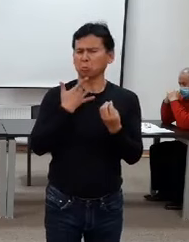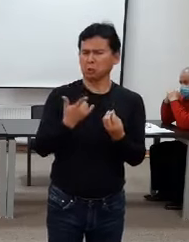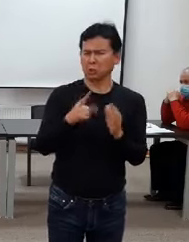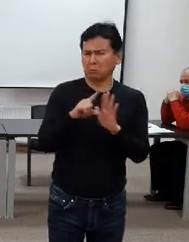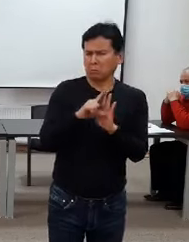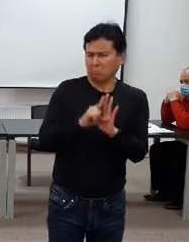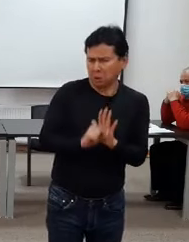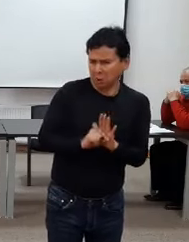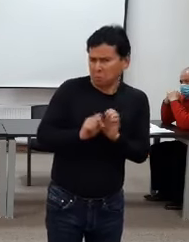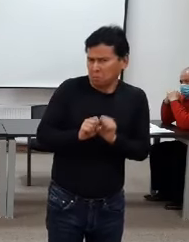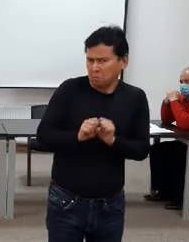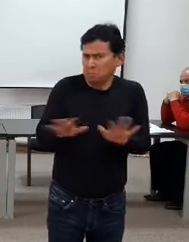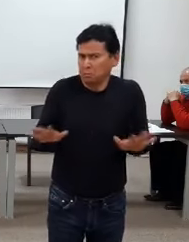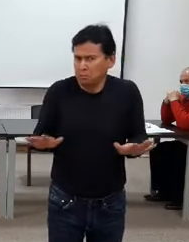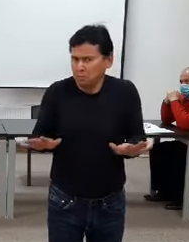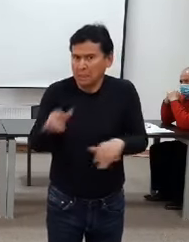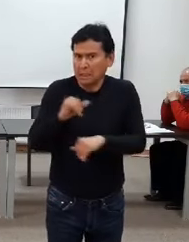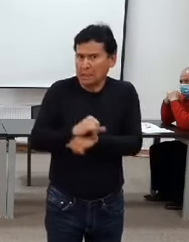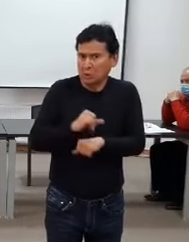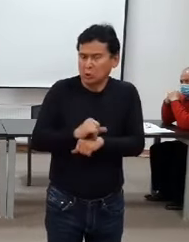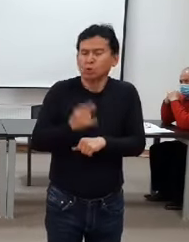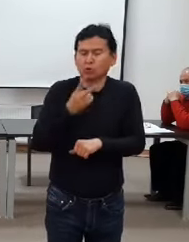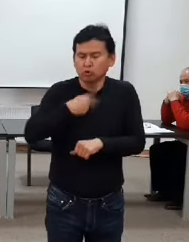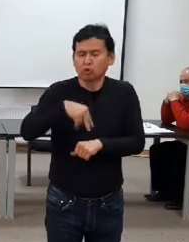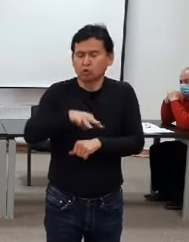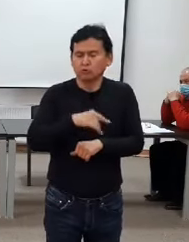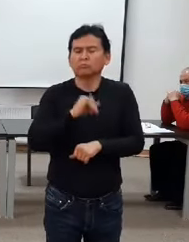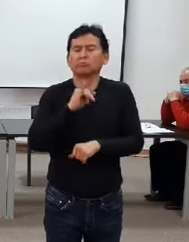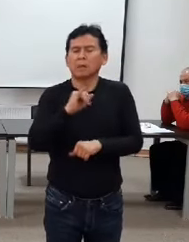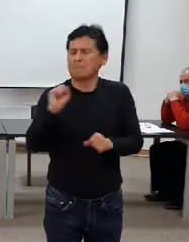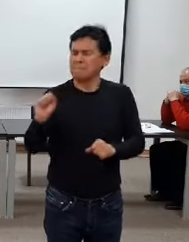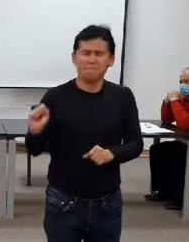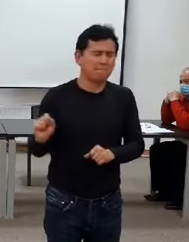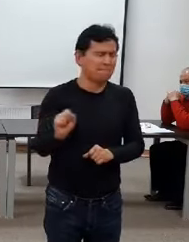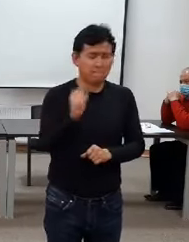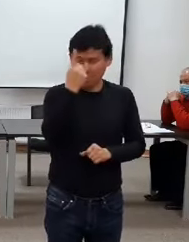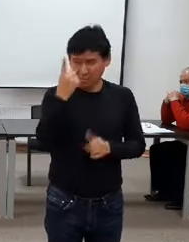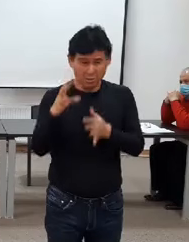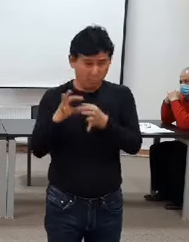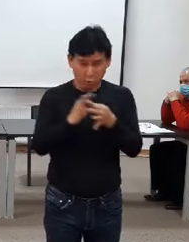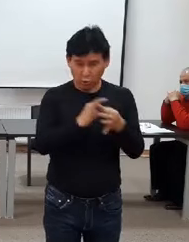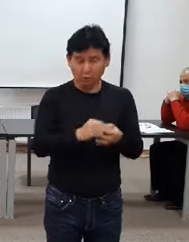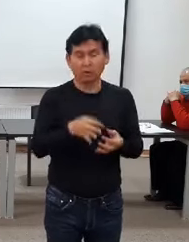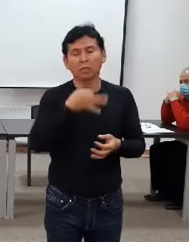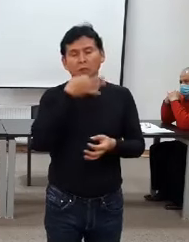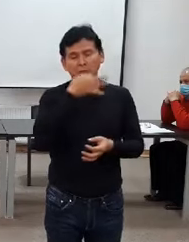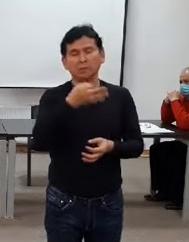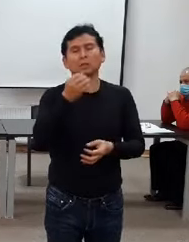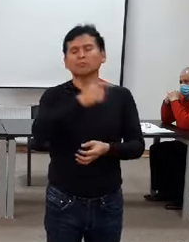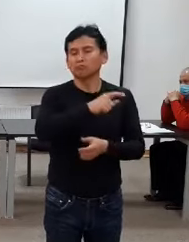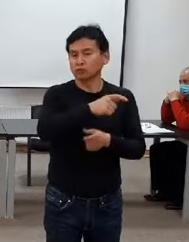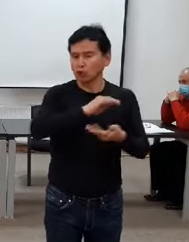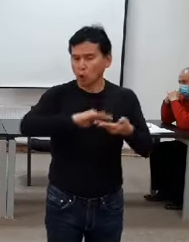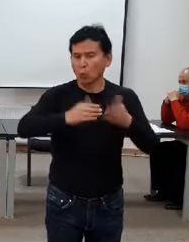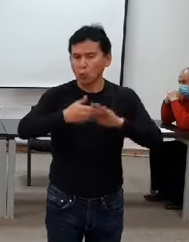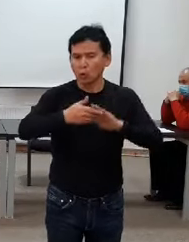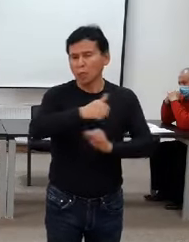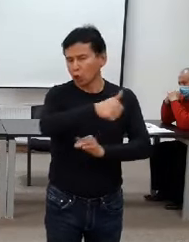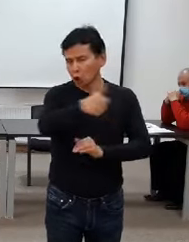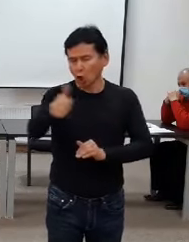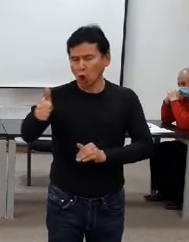la poca cantidad de contagios en la región? Nosotros, la primera razón que entregamos es el cumplimiento por parte de la